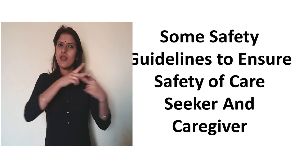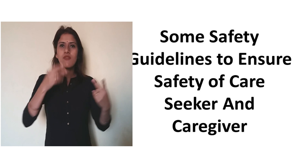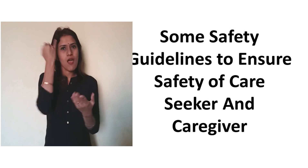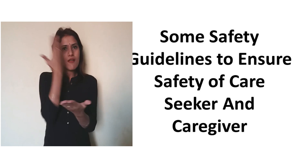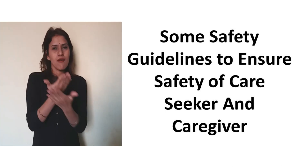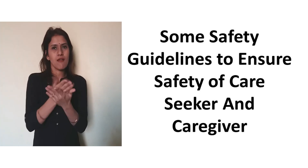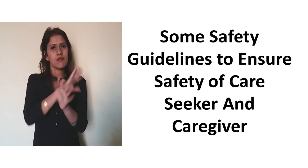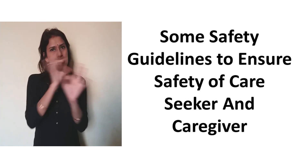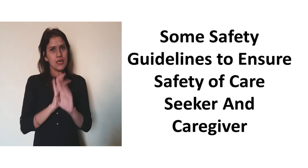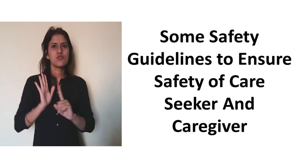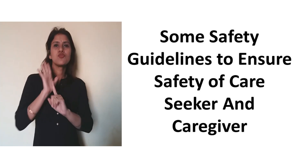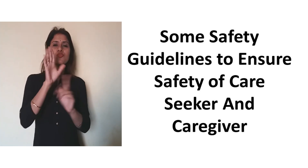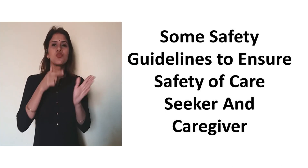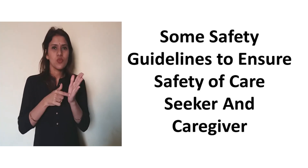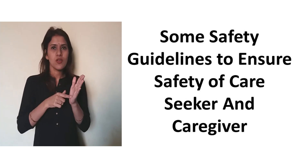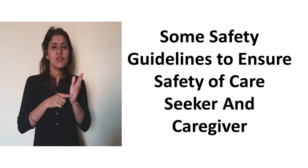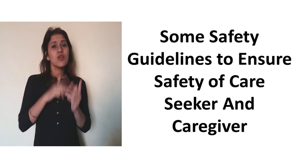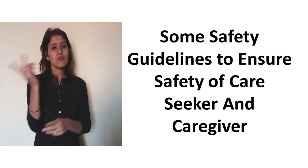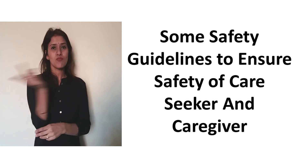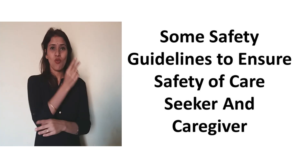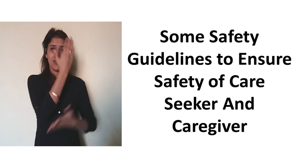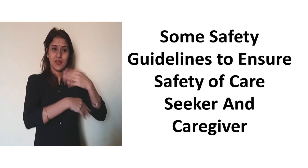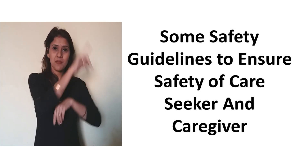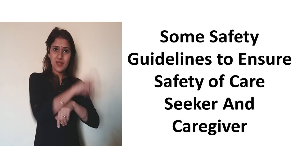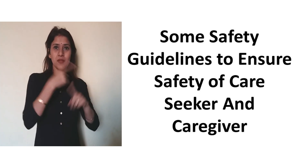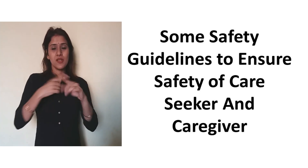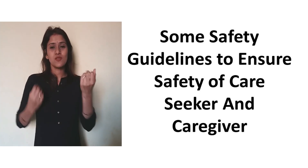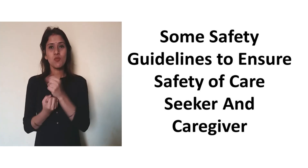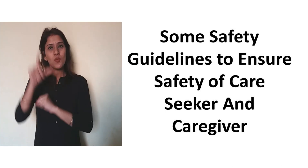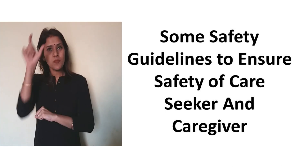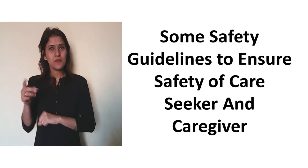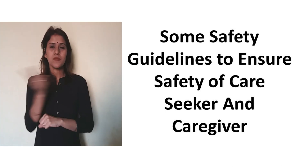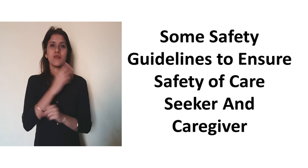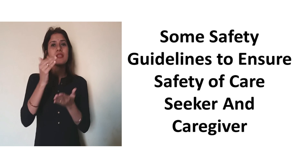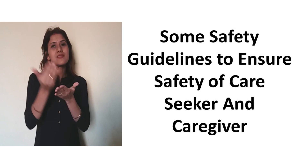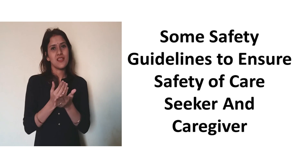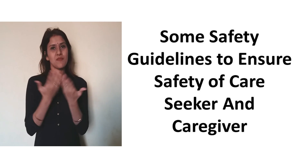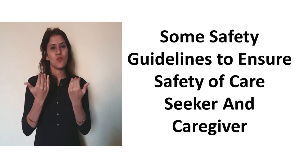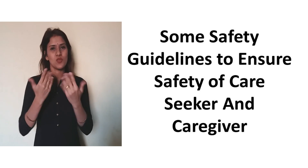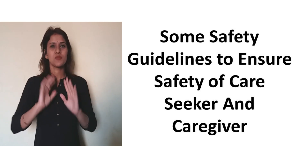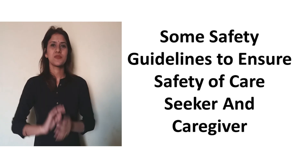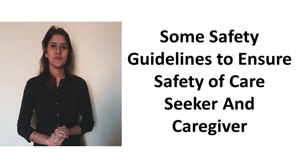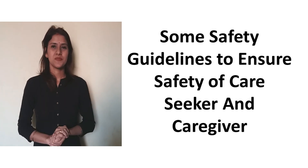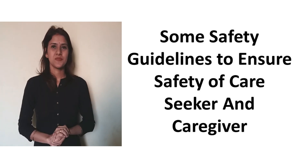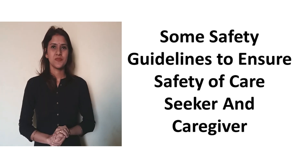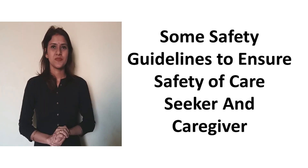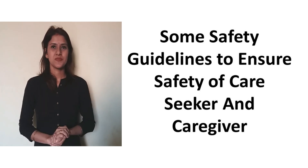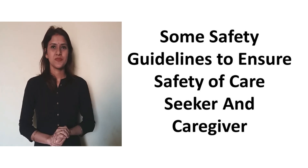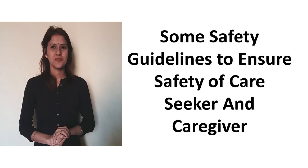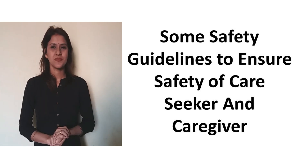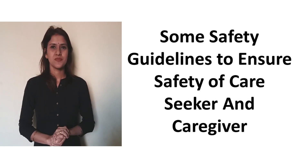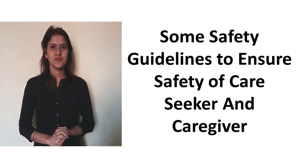कुछ ऐसे उपायों के बारे में बताया गया है जिससे दोनों पर्सन विद डिसेबिलिटी और सहयोगी कार्यकर्ता सुरक्षित